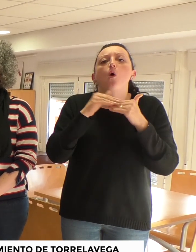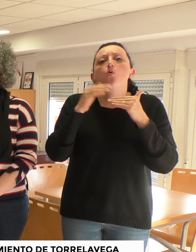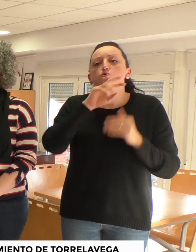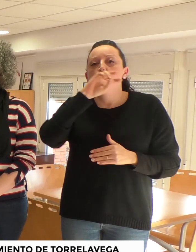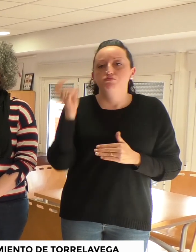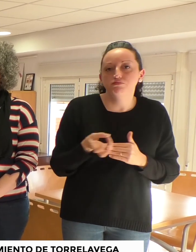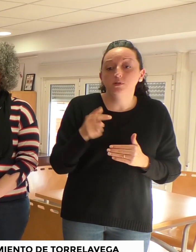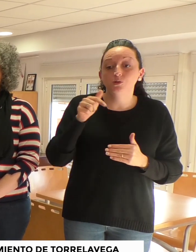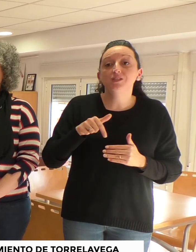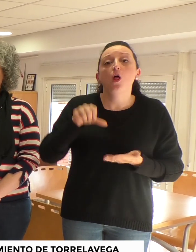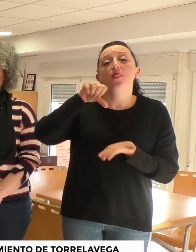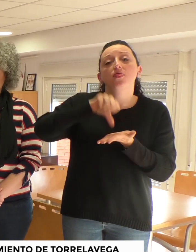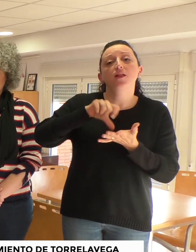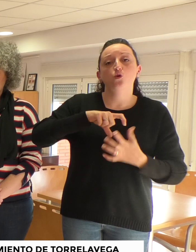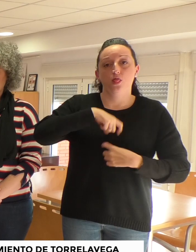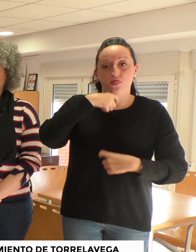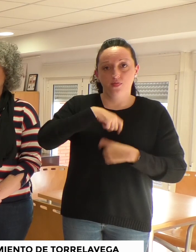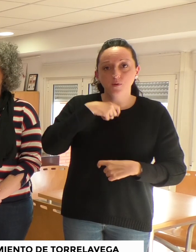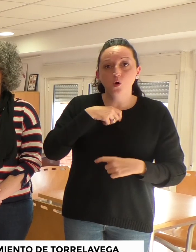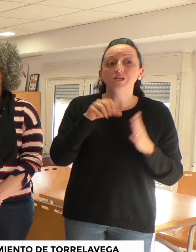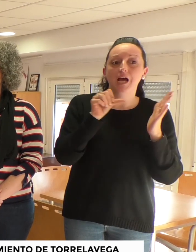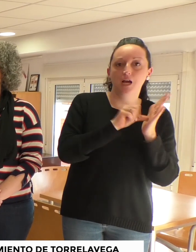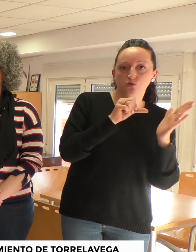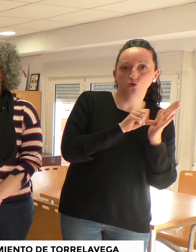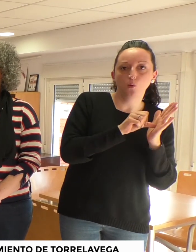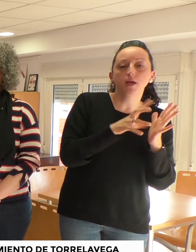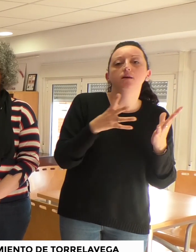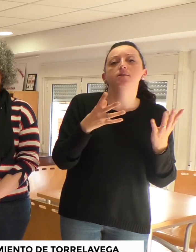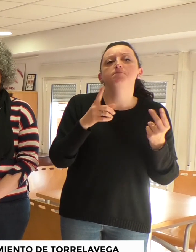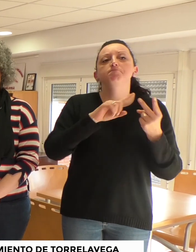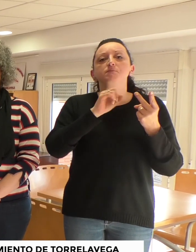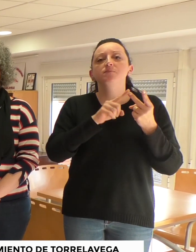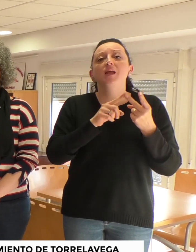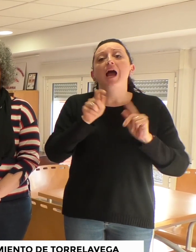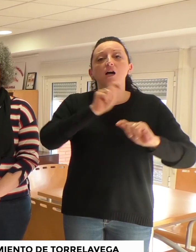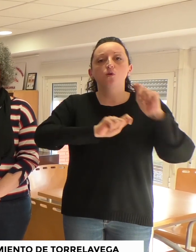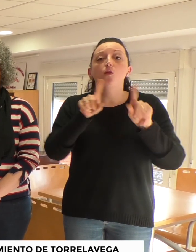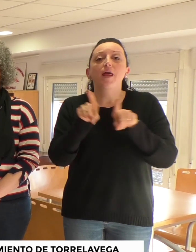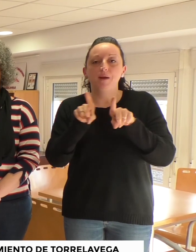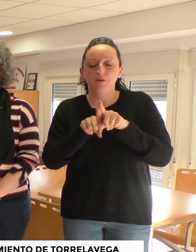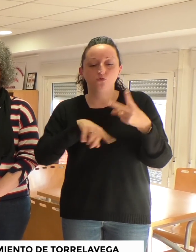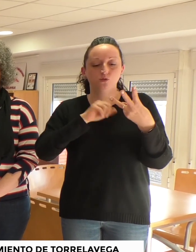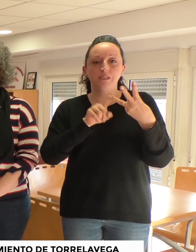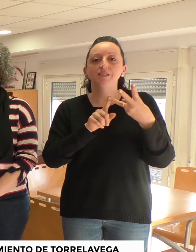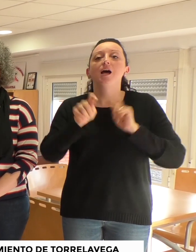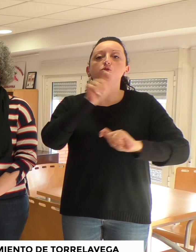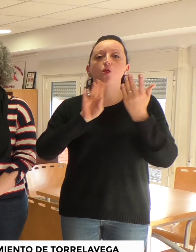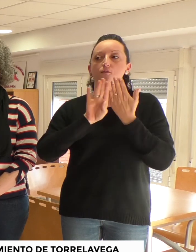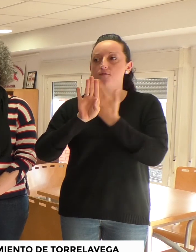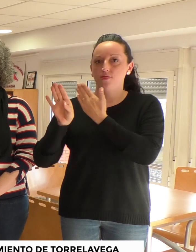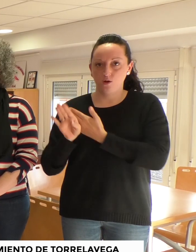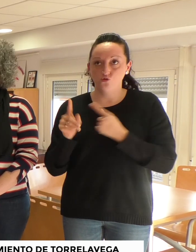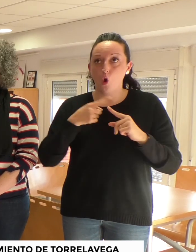optimizamos el uso de este centro cívico con la Asociación de Sordos del Versalles, con la Asociación de Hermanamientos y con la Asociación de Vecinos para de este modo